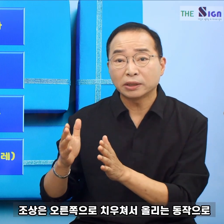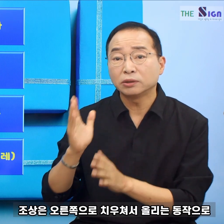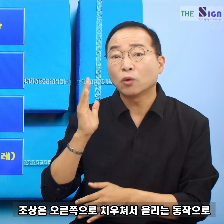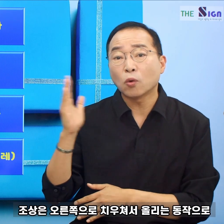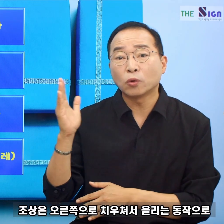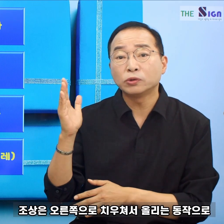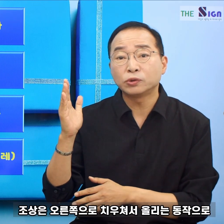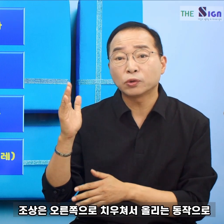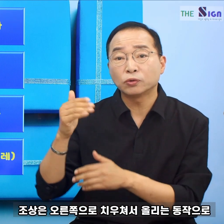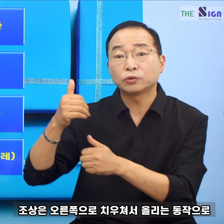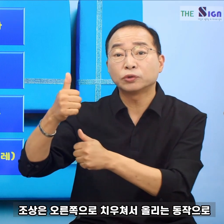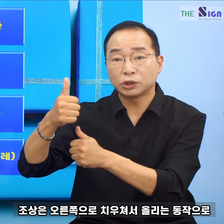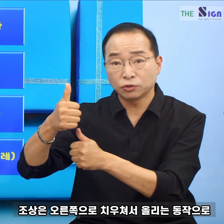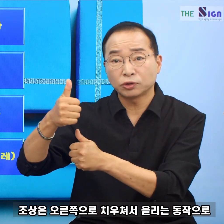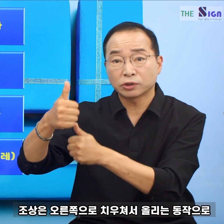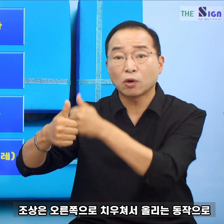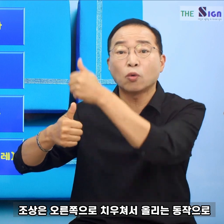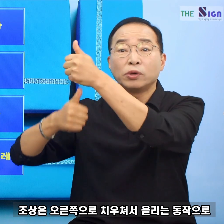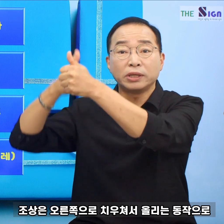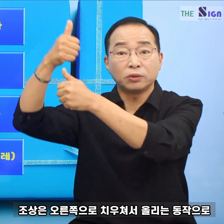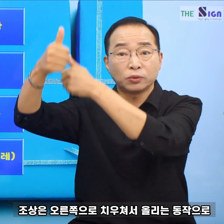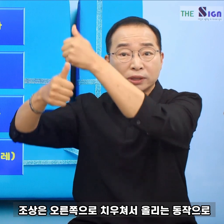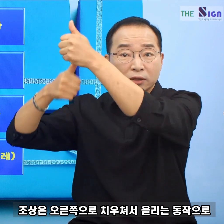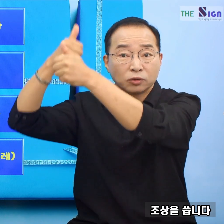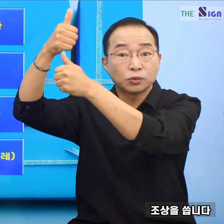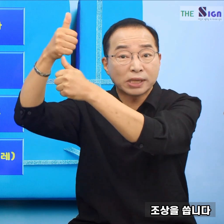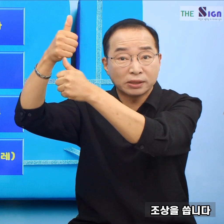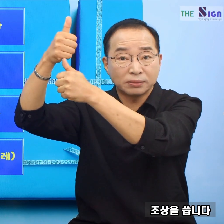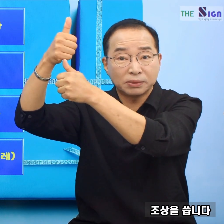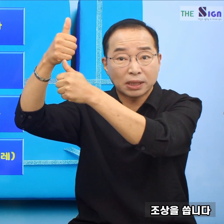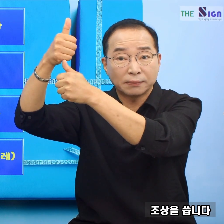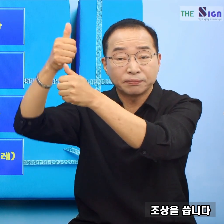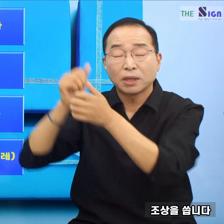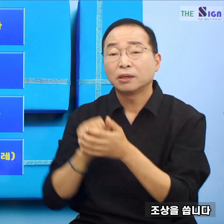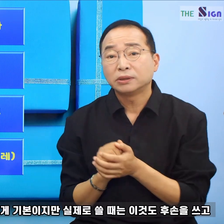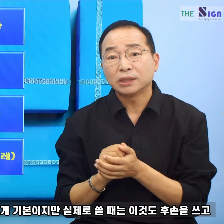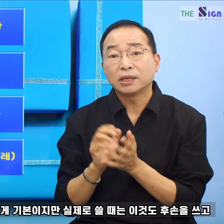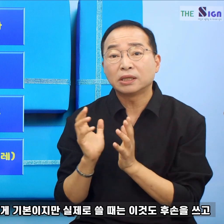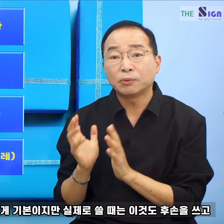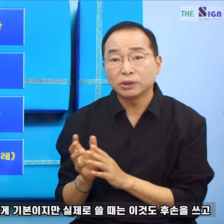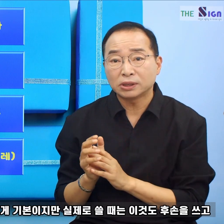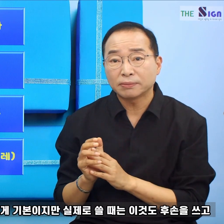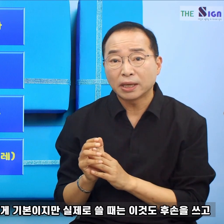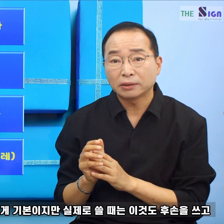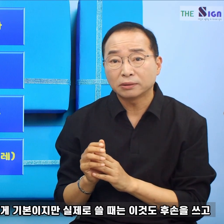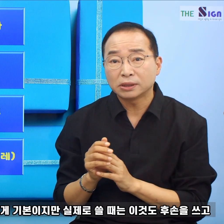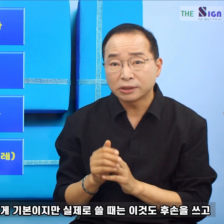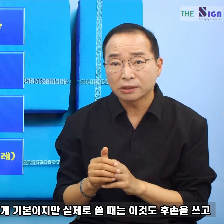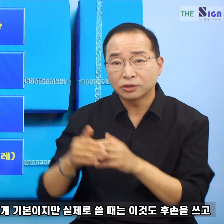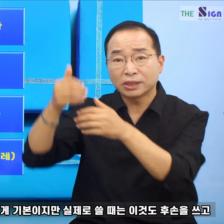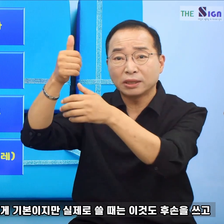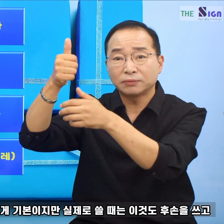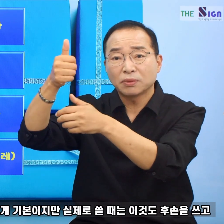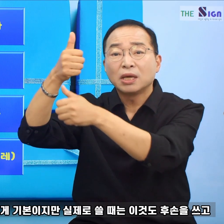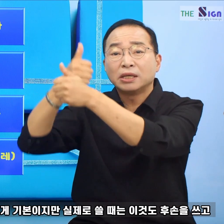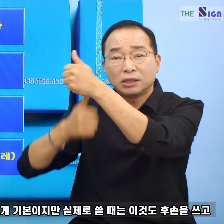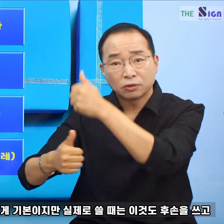조상은 오른쪽으로 치우쳐서 올리는 동작으로 조상을 씁니다. 근데 이게 기본이지만 실제로 쓸 때는 이것도